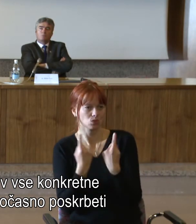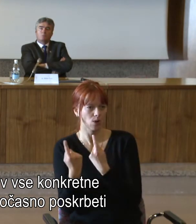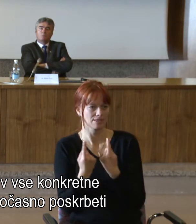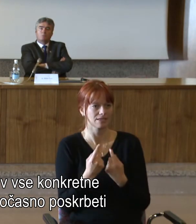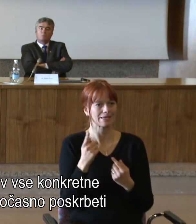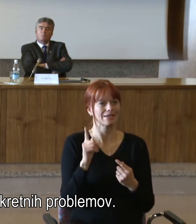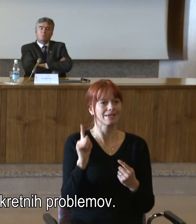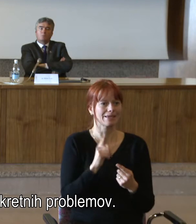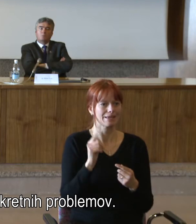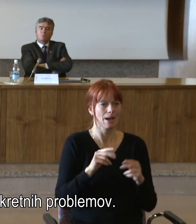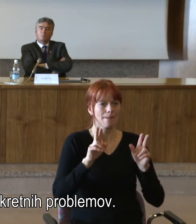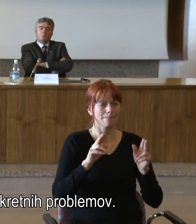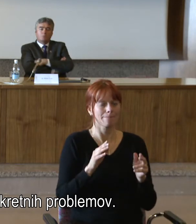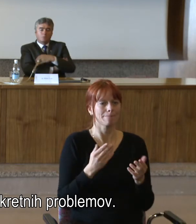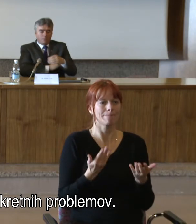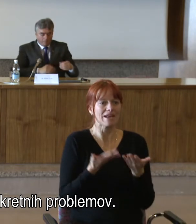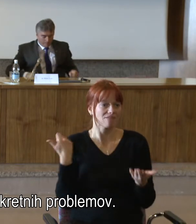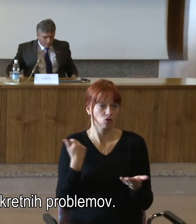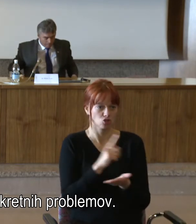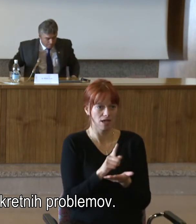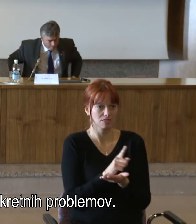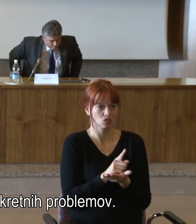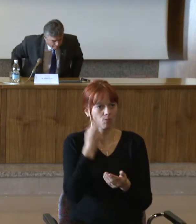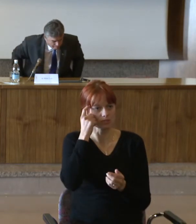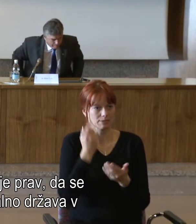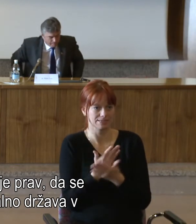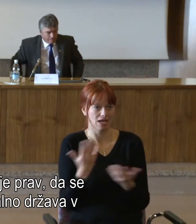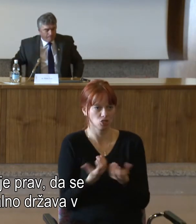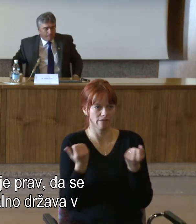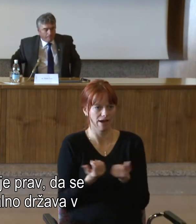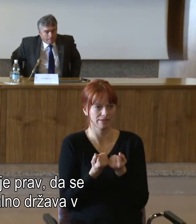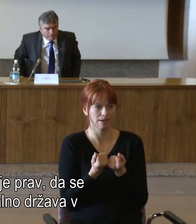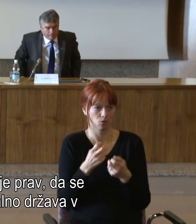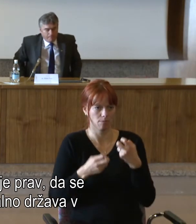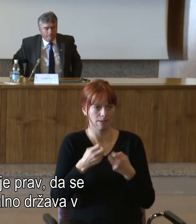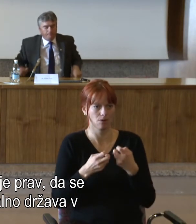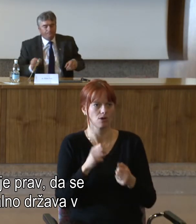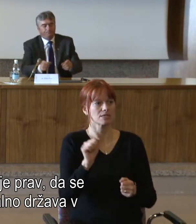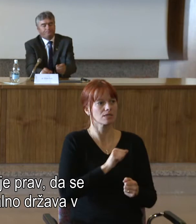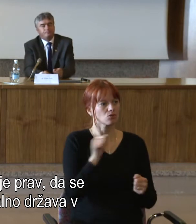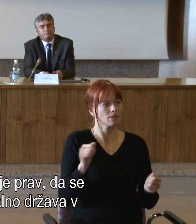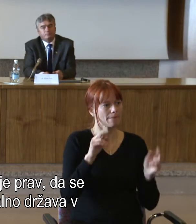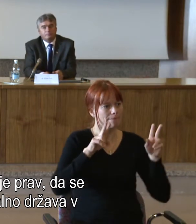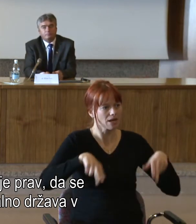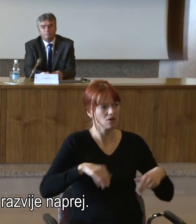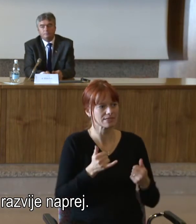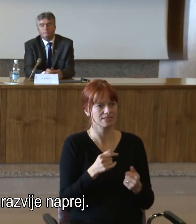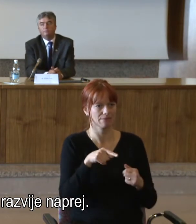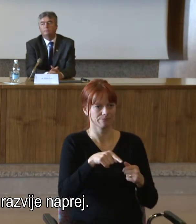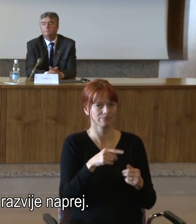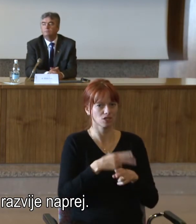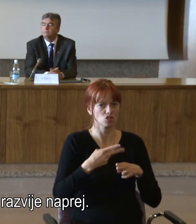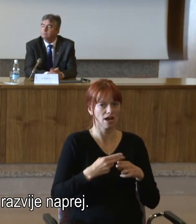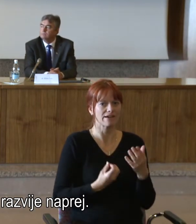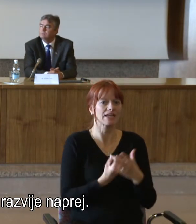pravočasno poskrbeti za reševanje konkretnih problemov. Zaradi tega je prav, da se institucionalno država v tem pogledu